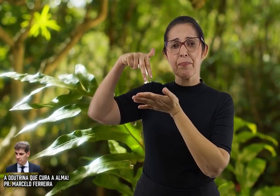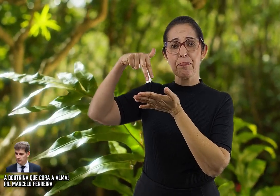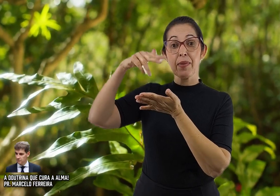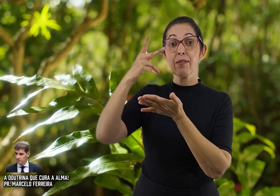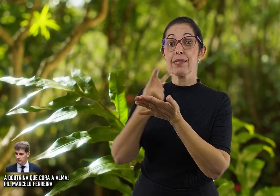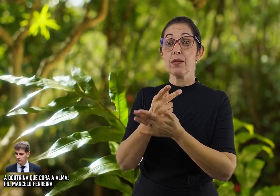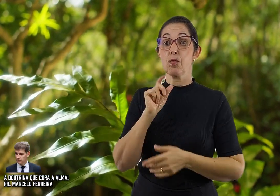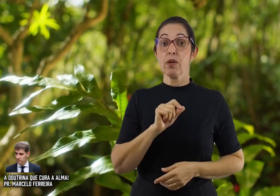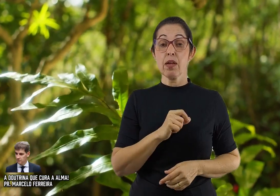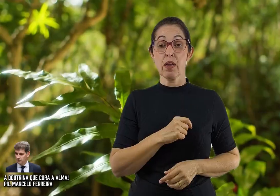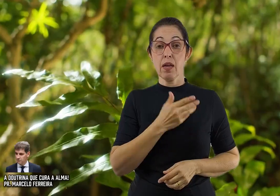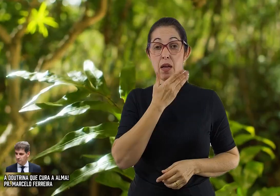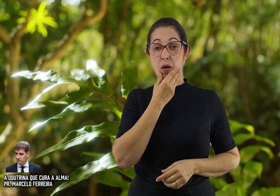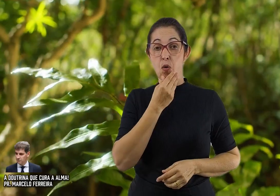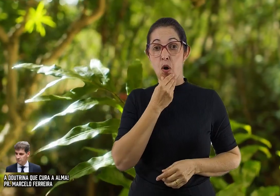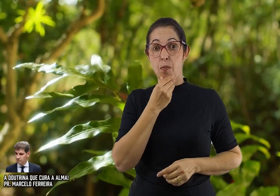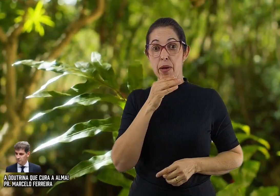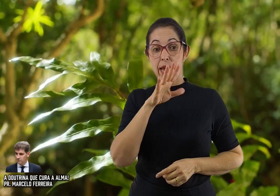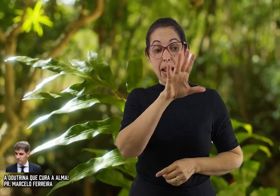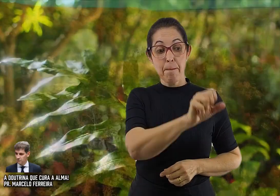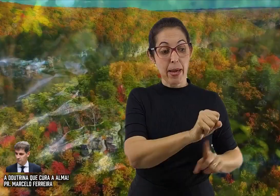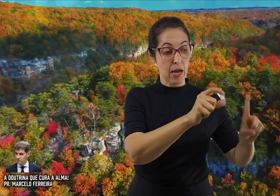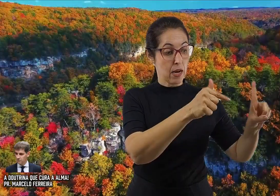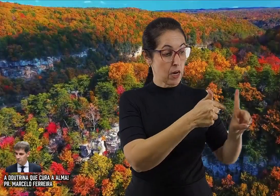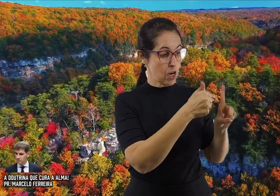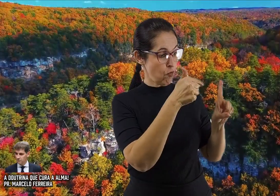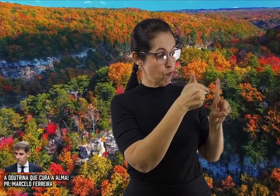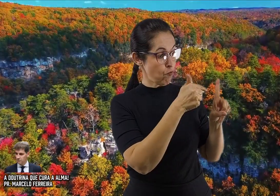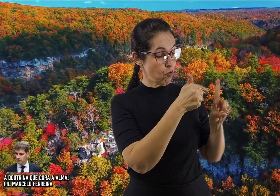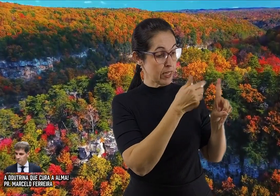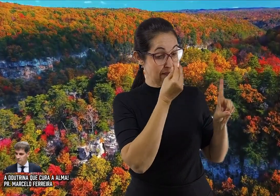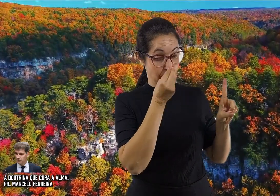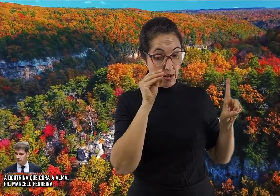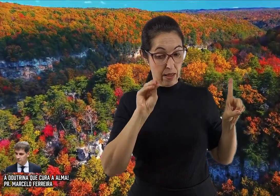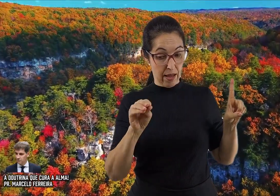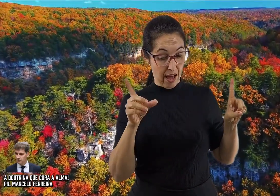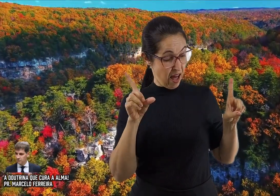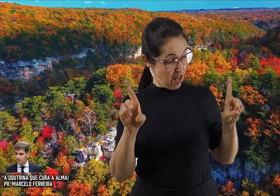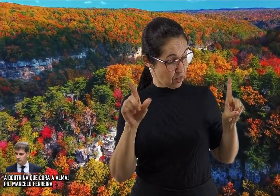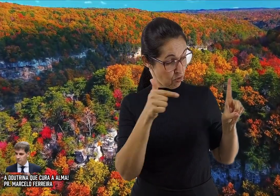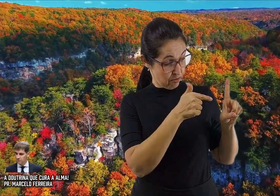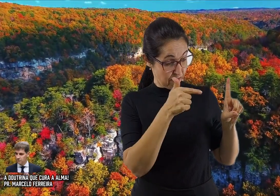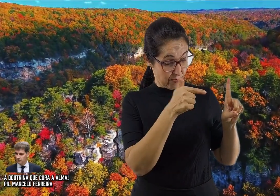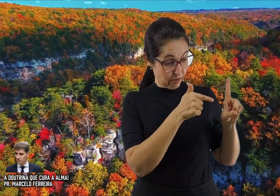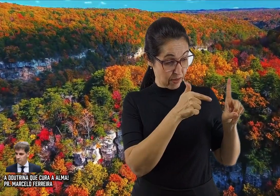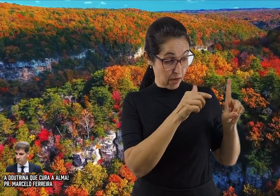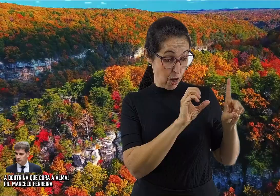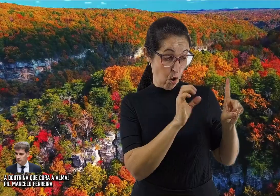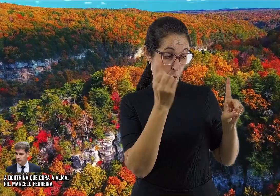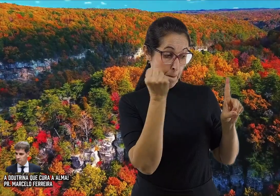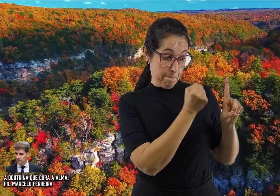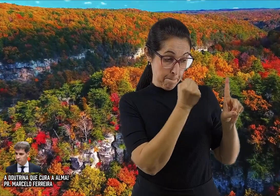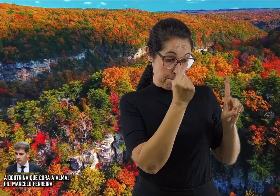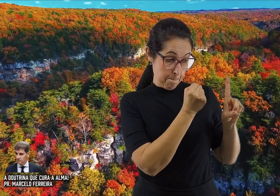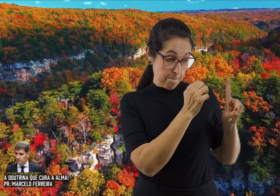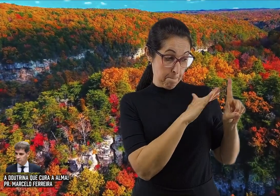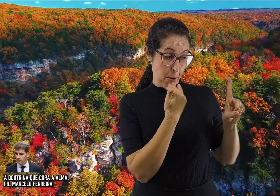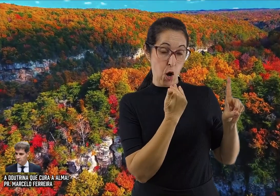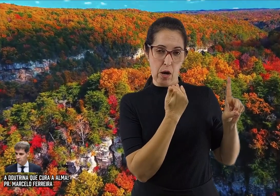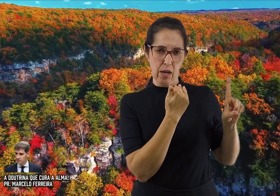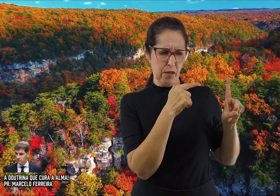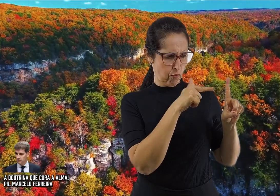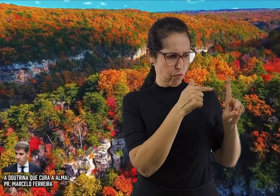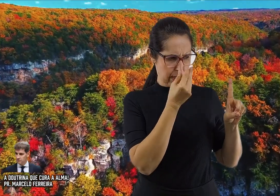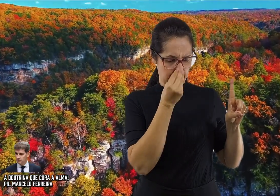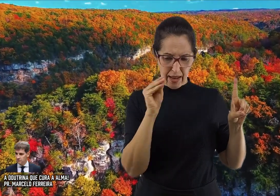de um moinho. E dizia: Vitor, você nega a doutrina da ressurreição? Você